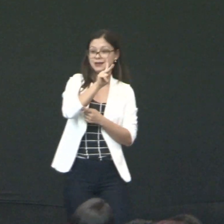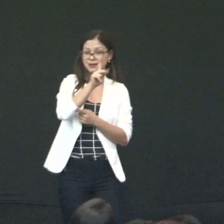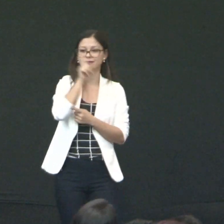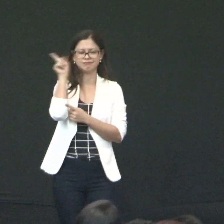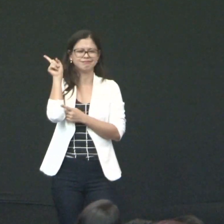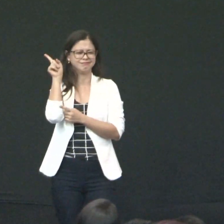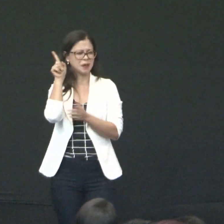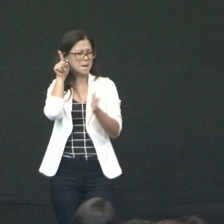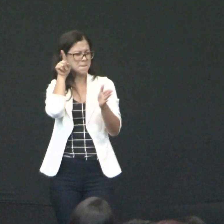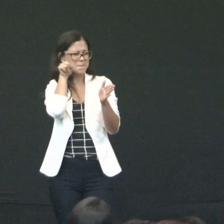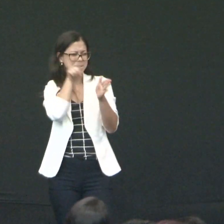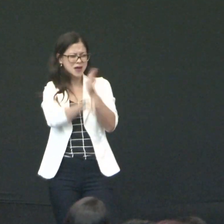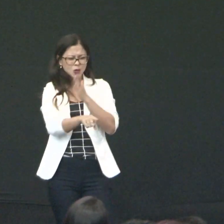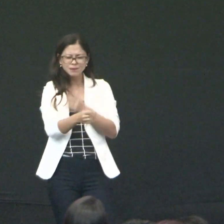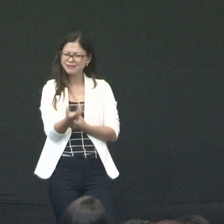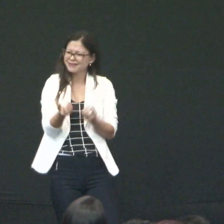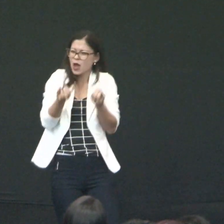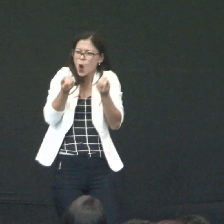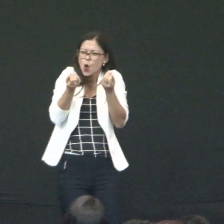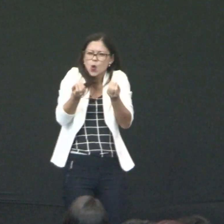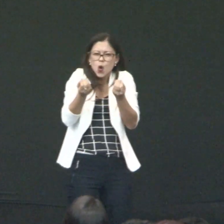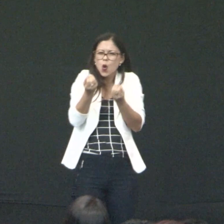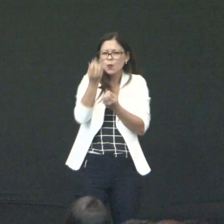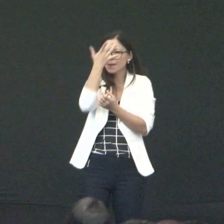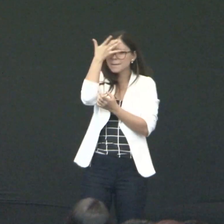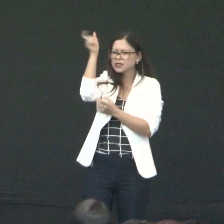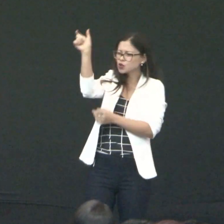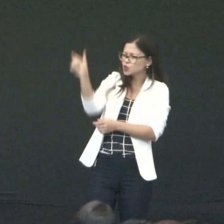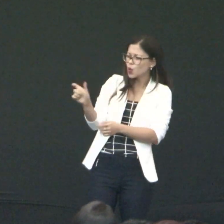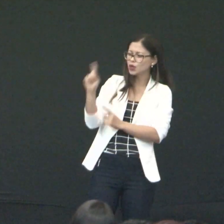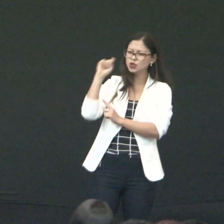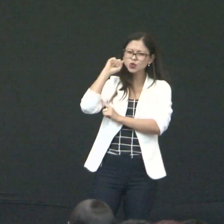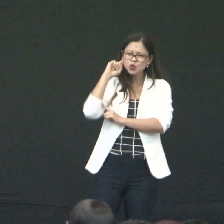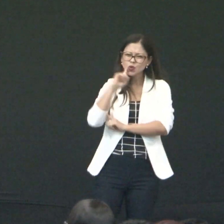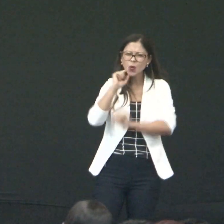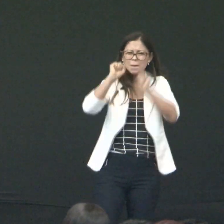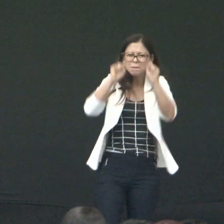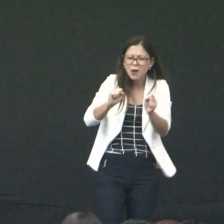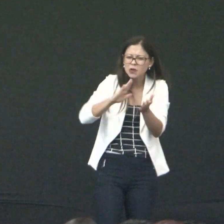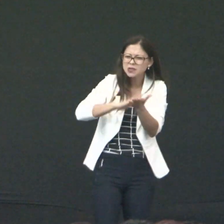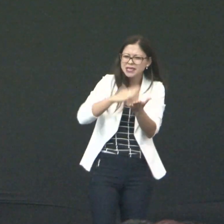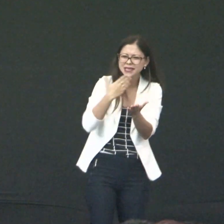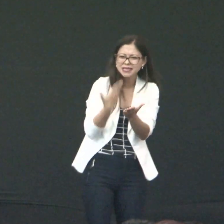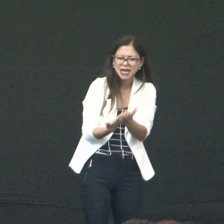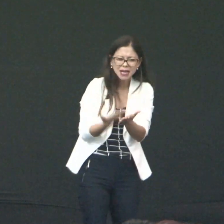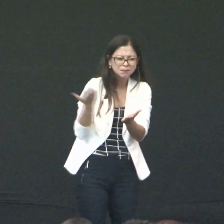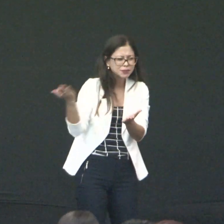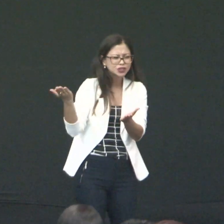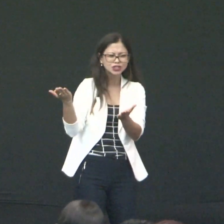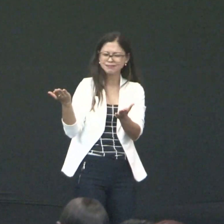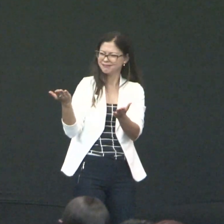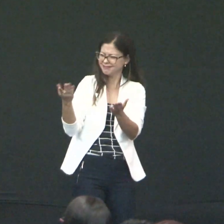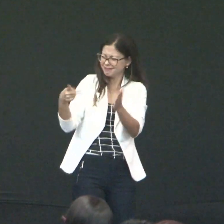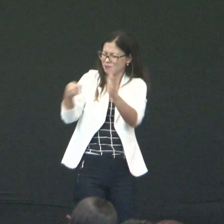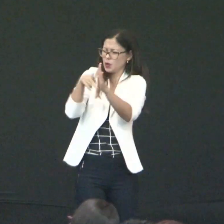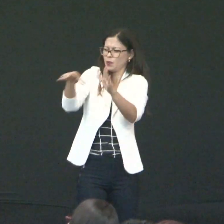Essa frase, dita aqui por Bertrand, é exatamente essa questão. Será que um surdo pode